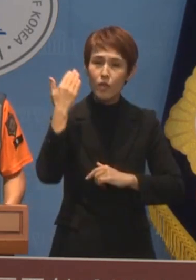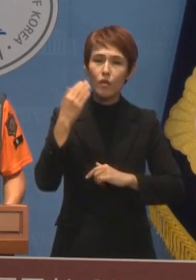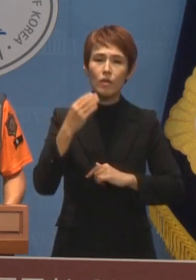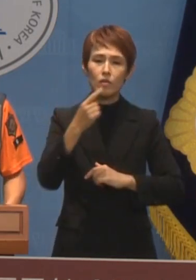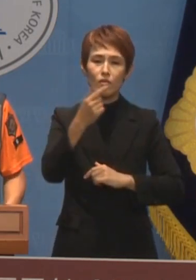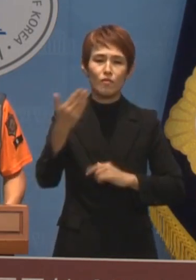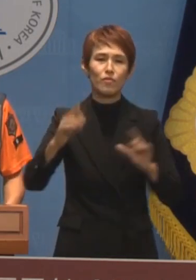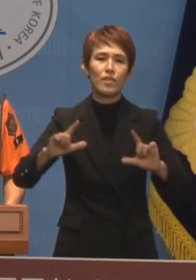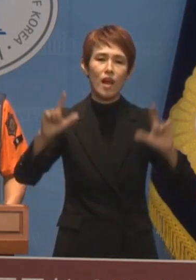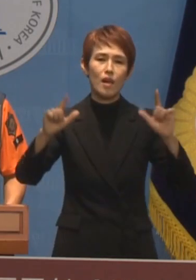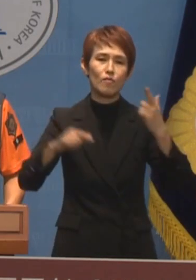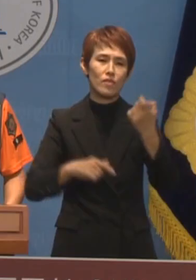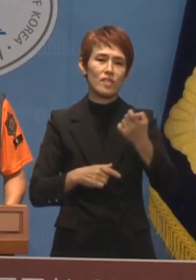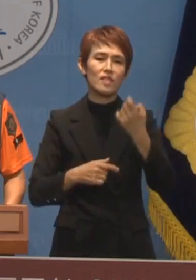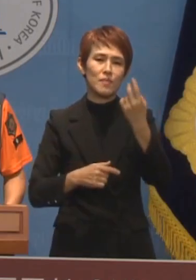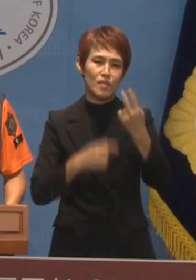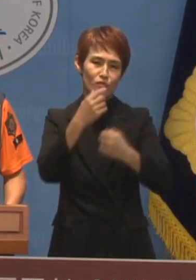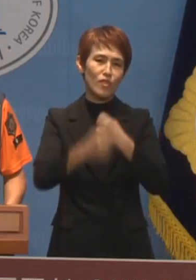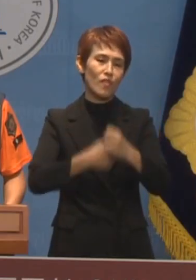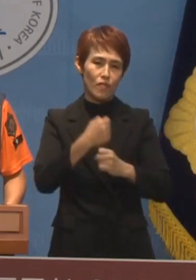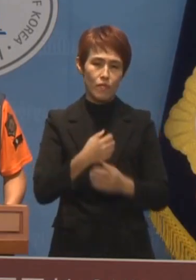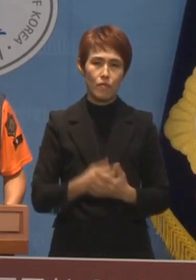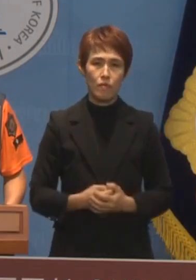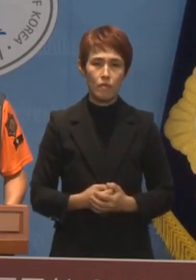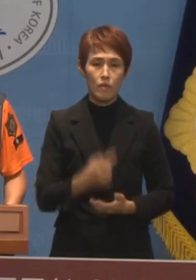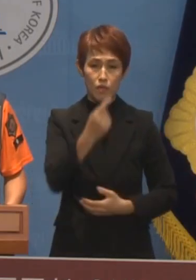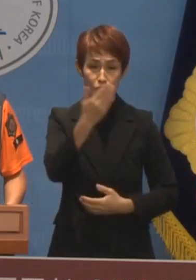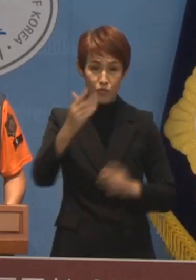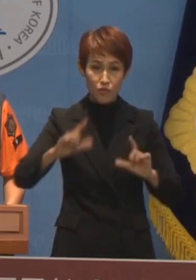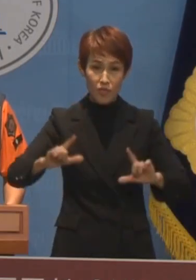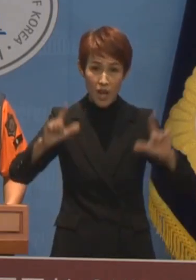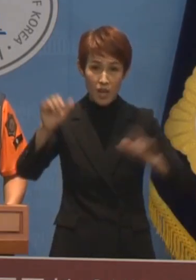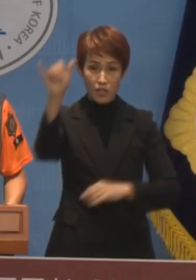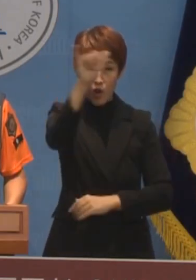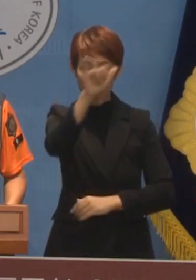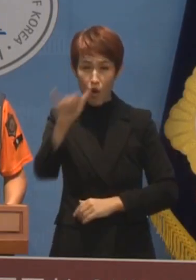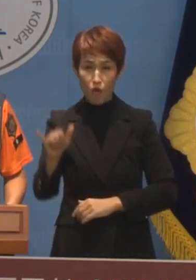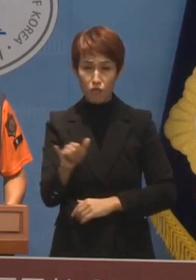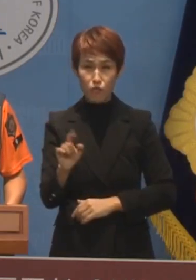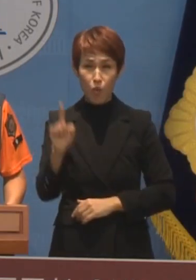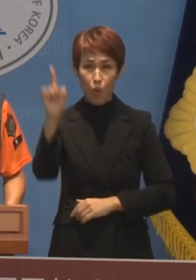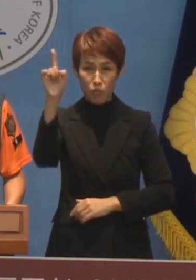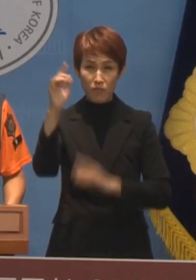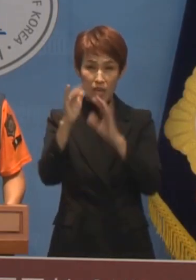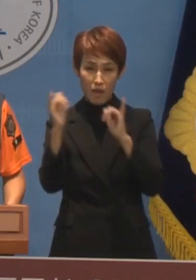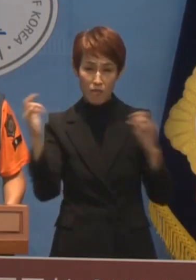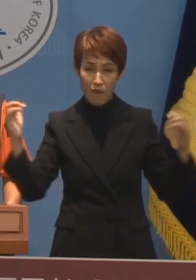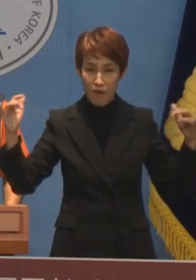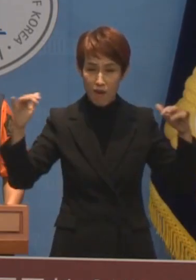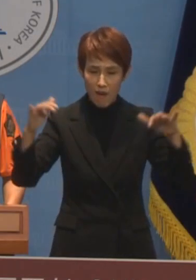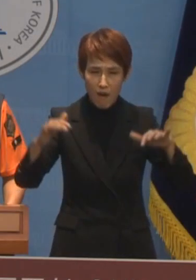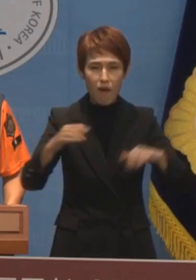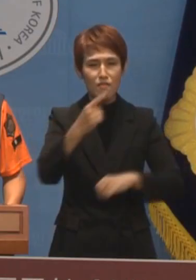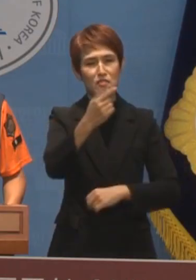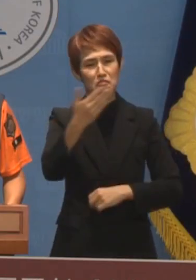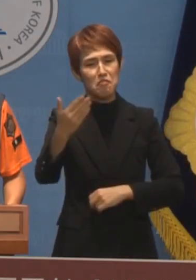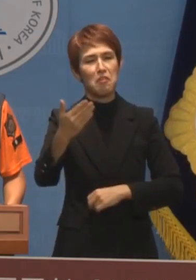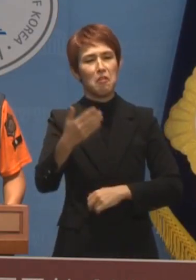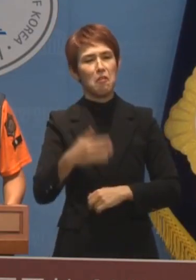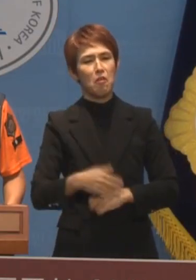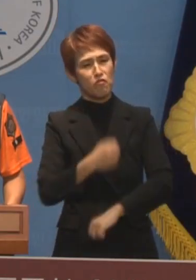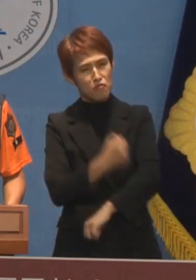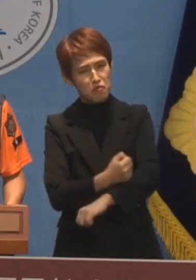맞이하였다. 소방의 날이면 정부 고위 인사들은 소방관들의 희생에 대한 노고와 지원을 아끼지 않겠다고